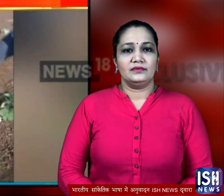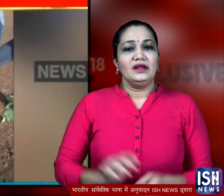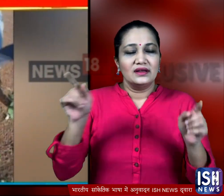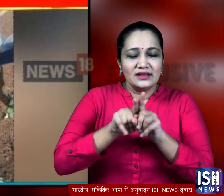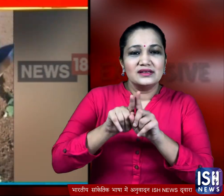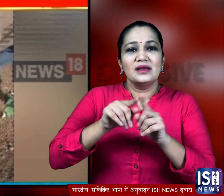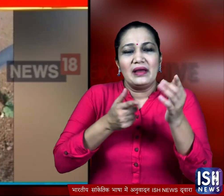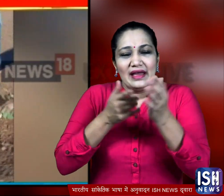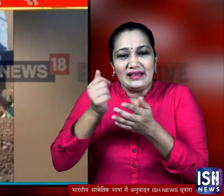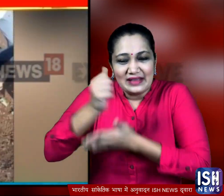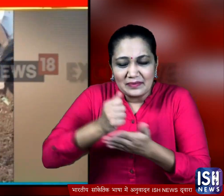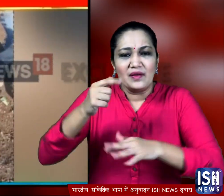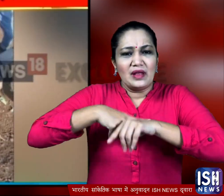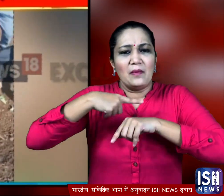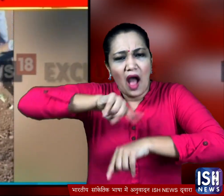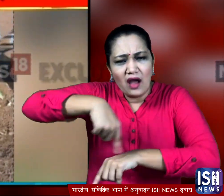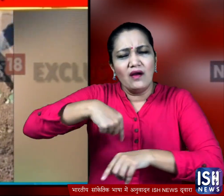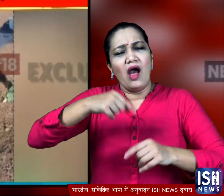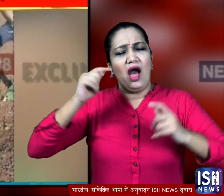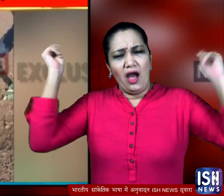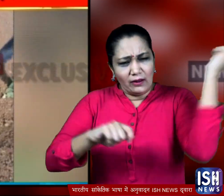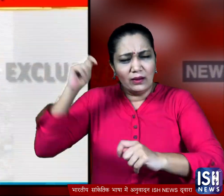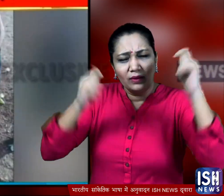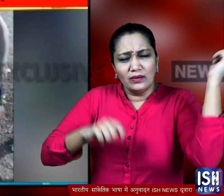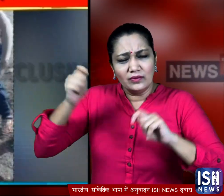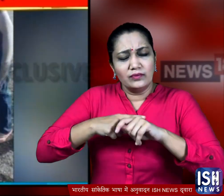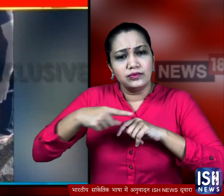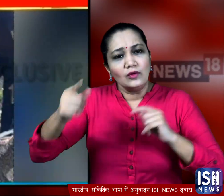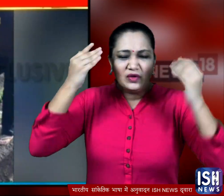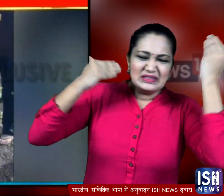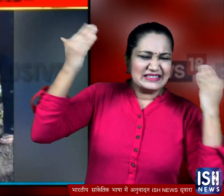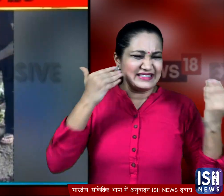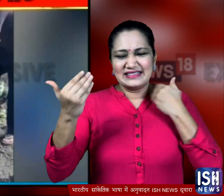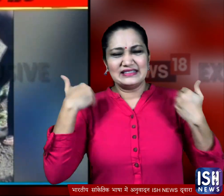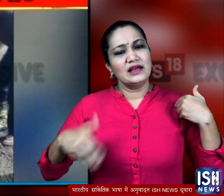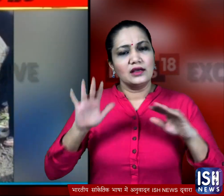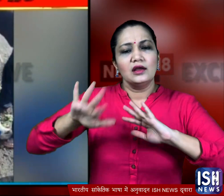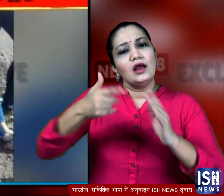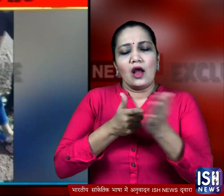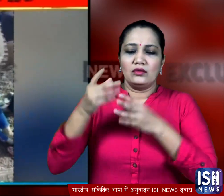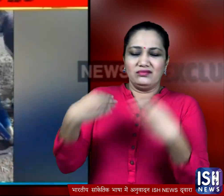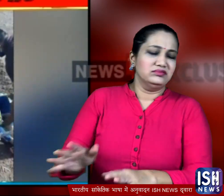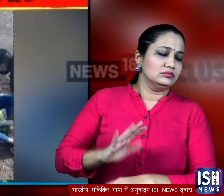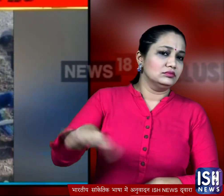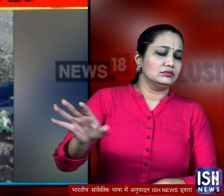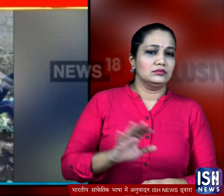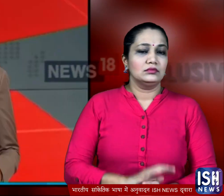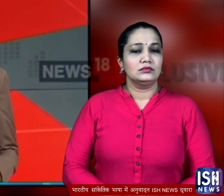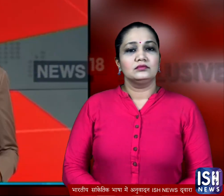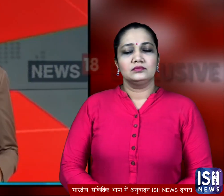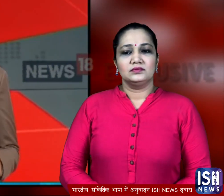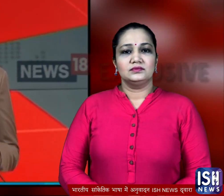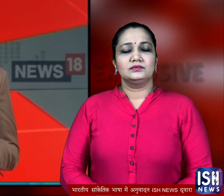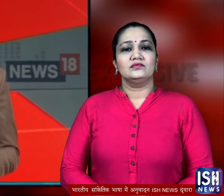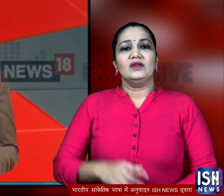इसी तरह बीच खेत में काफी देर तक उस लड़के की पिटाई की गई, जिससे उसे चोटें भी आईं। हालांकि बाद में गांव वालों ने उसे छोड़ दिया।